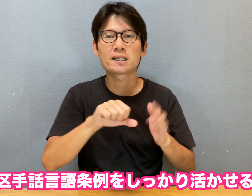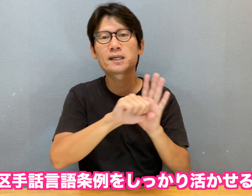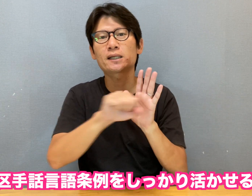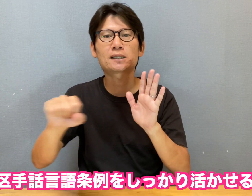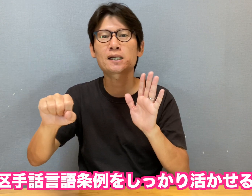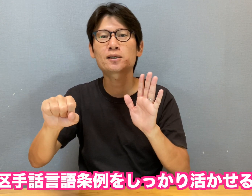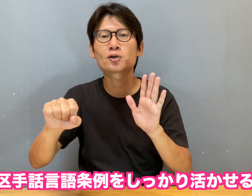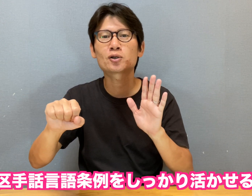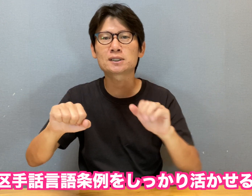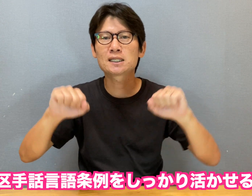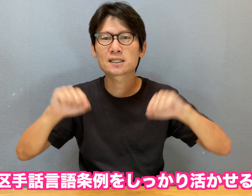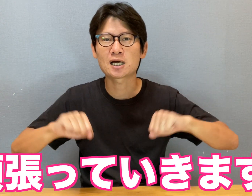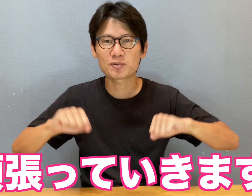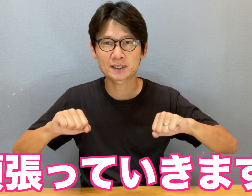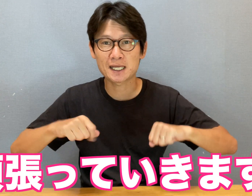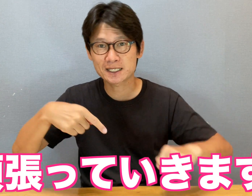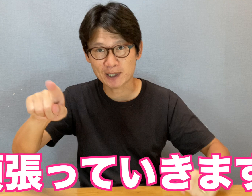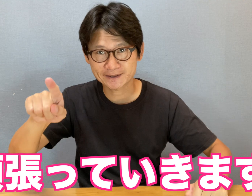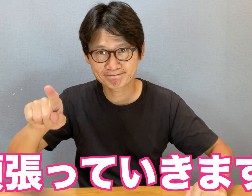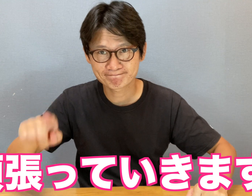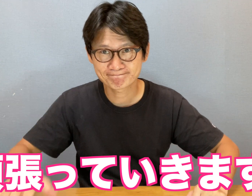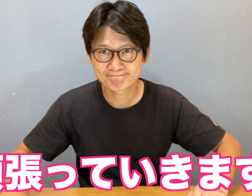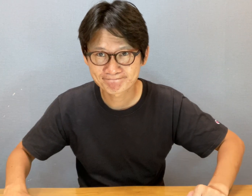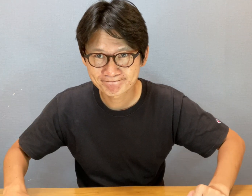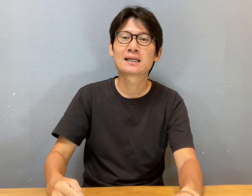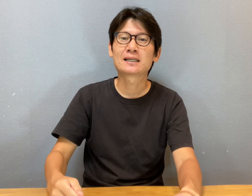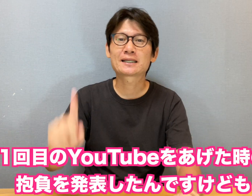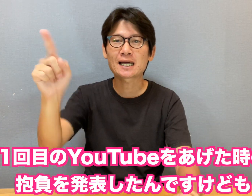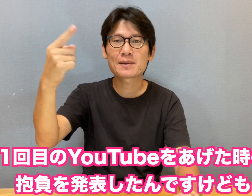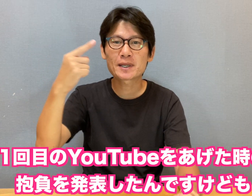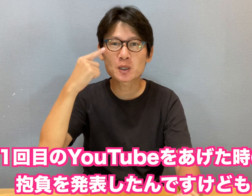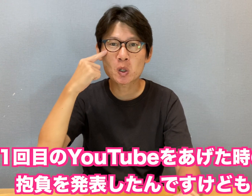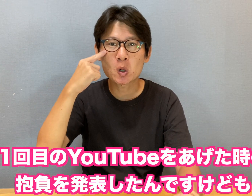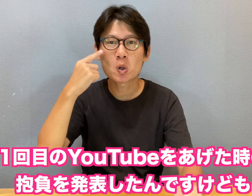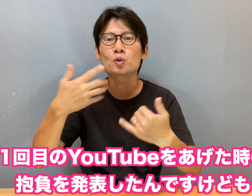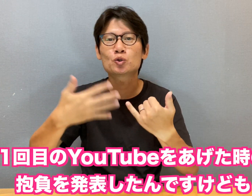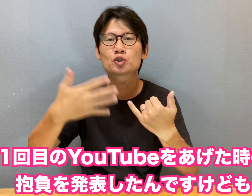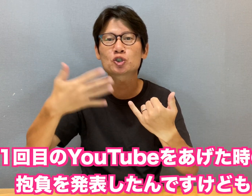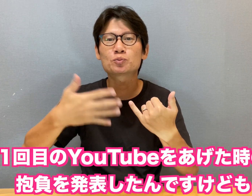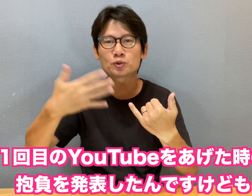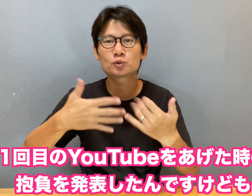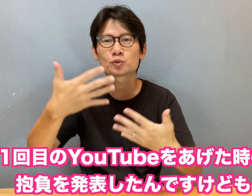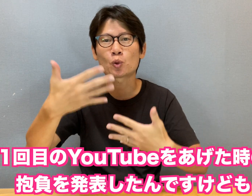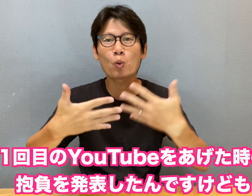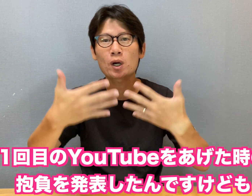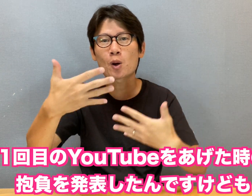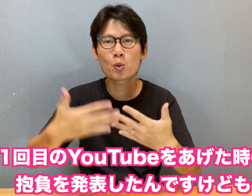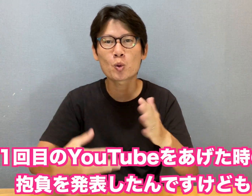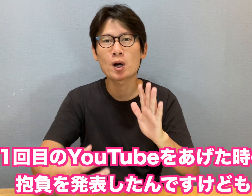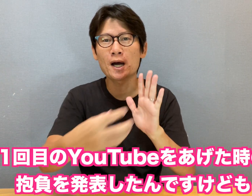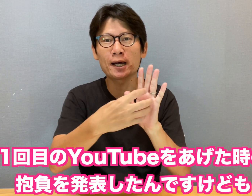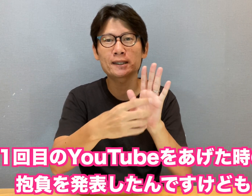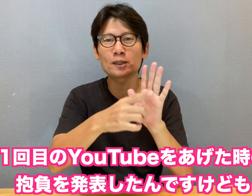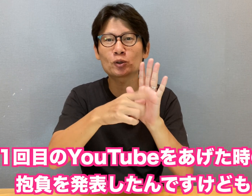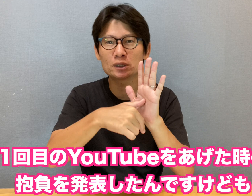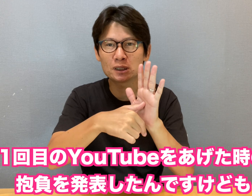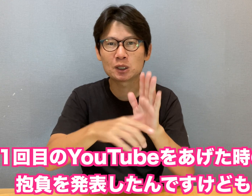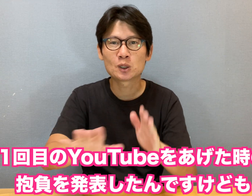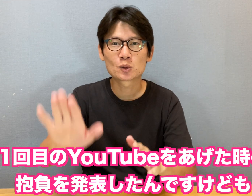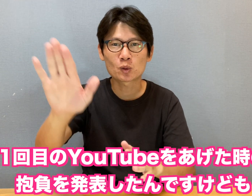活かされるように頑張っていきます。1回目の YouTube 動画を上げた時に今